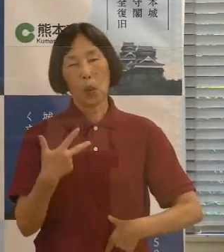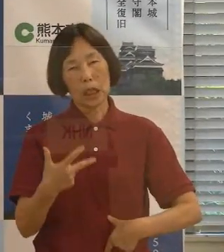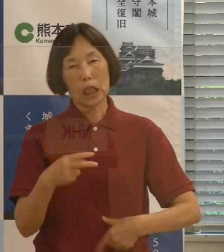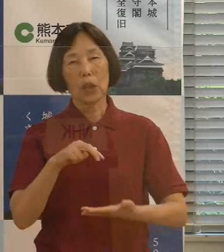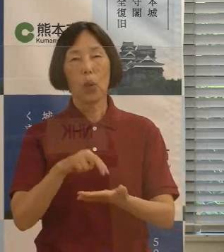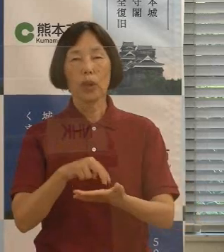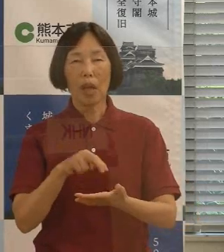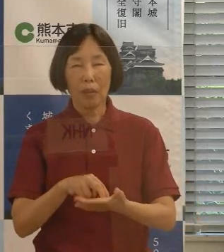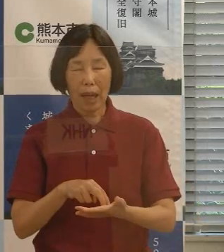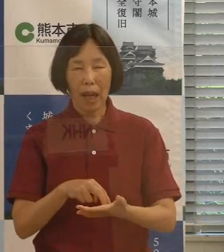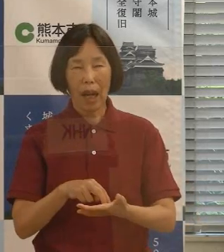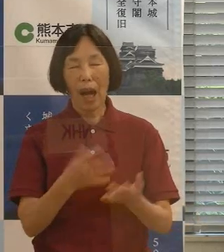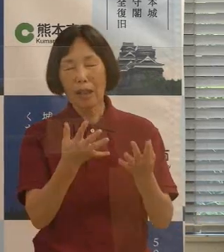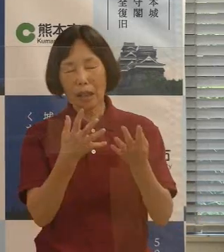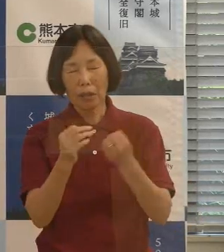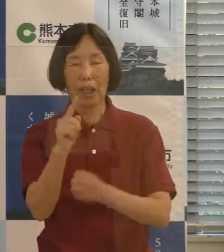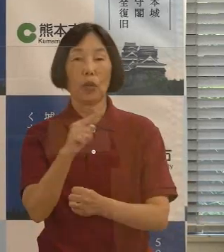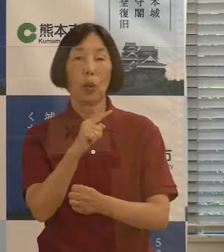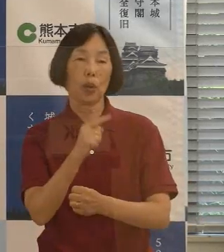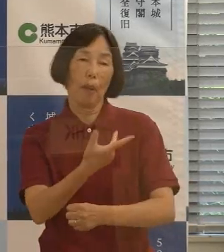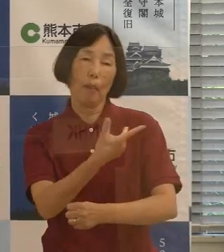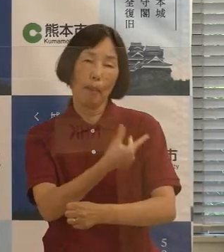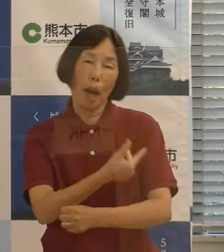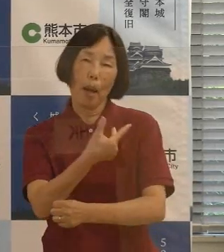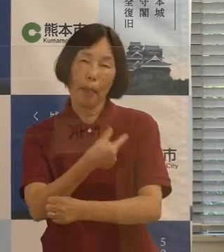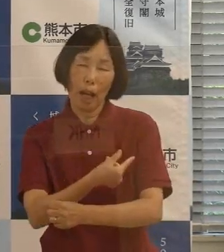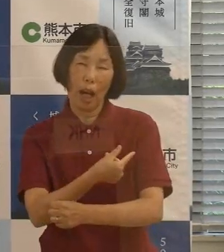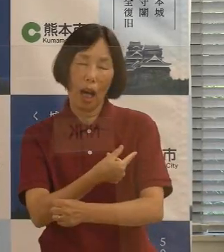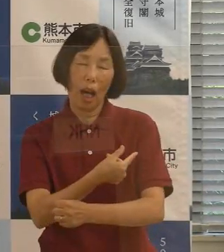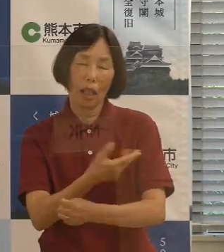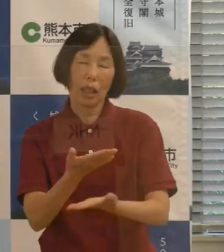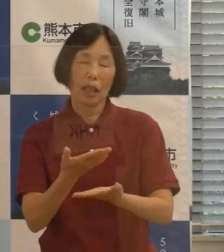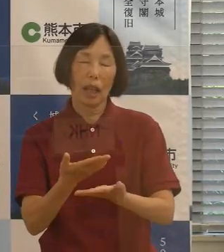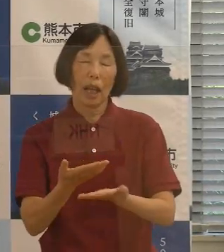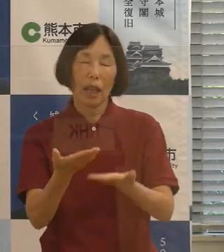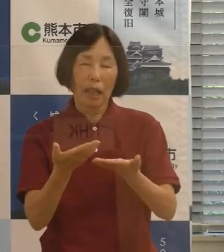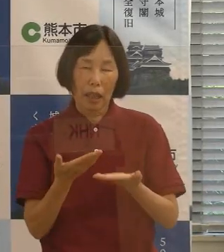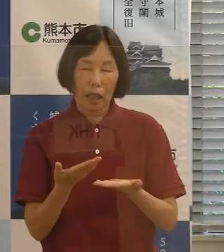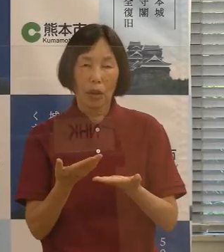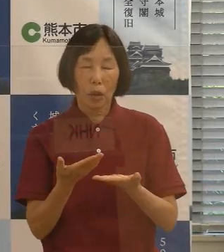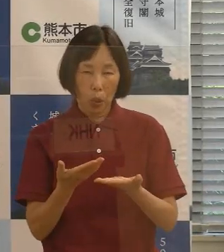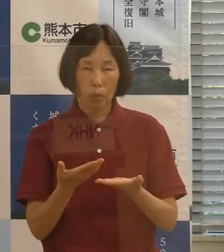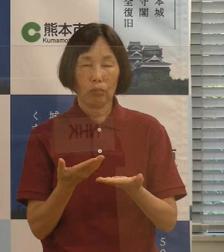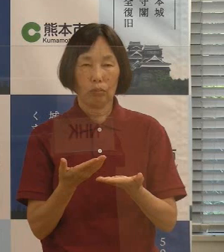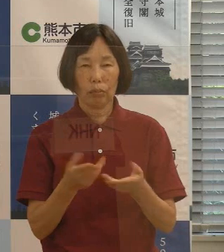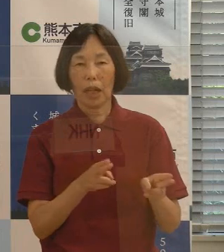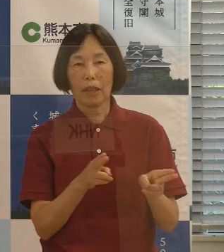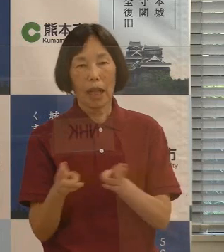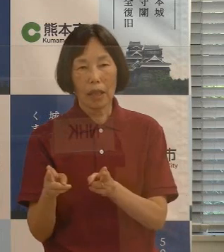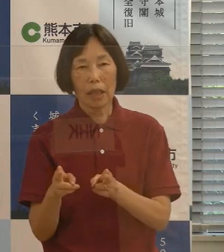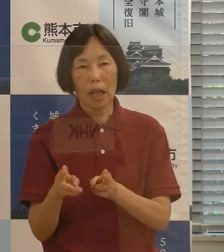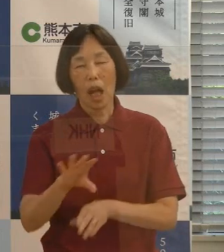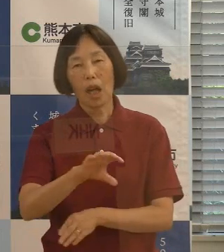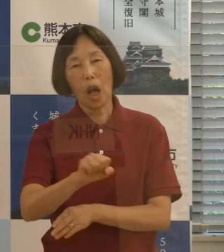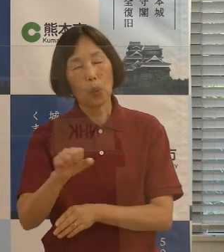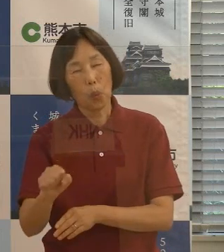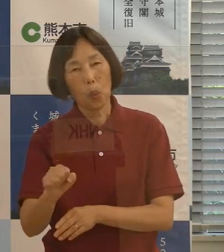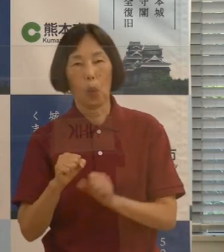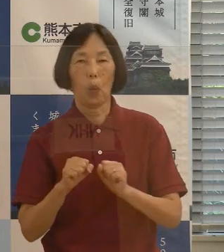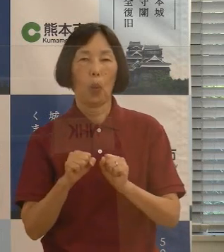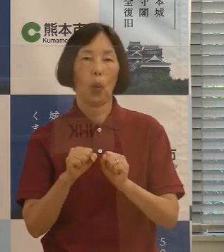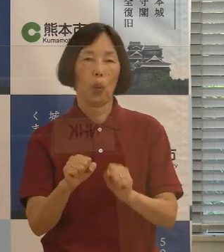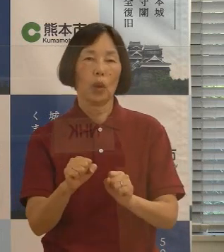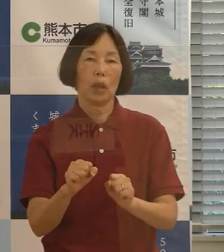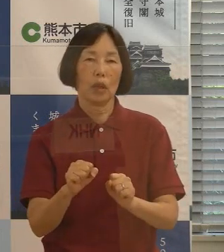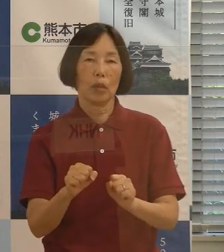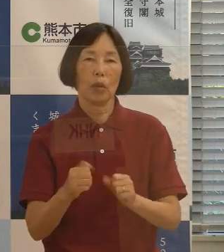一人でも多くの方にワクチンを接種していただけるよう引き続き体制の確保に取り組んでまいりたいというふうに